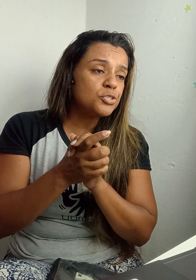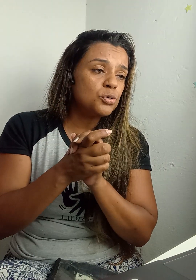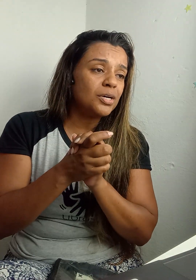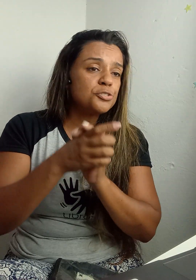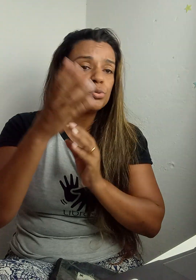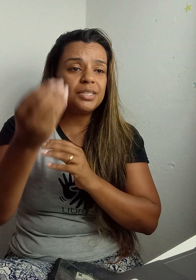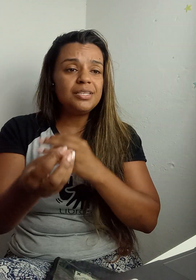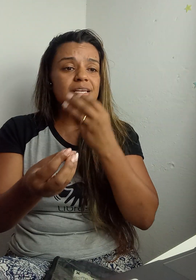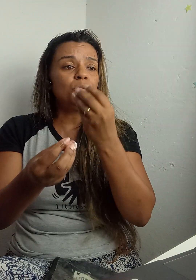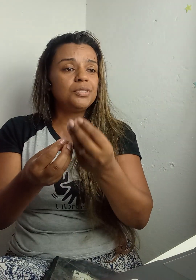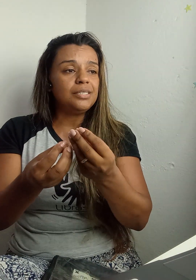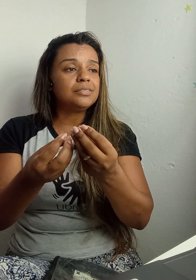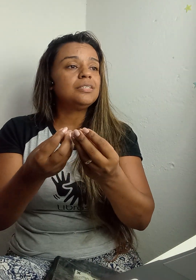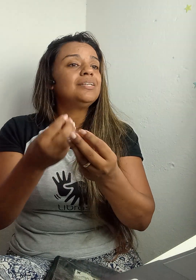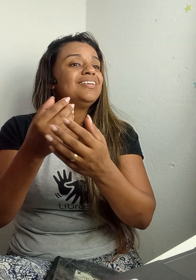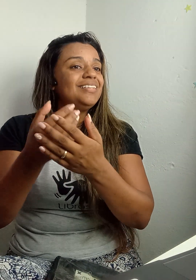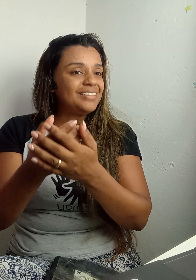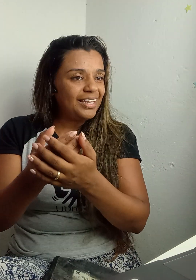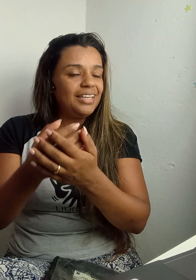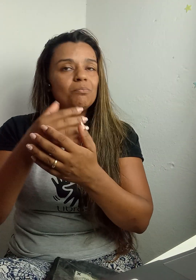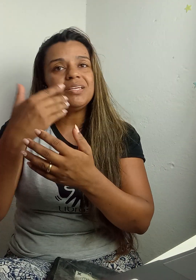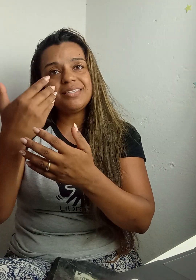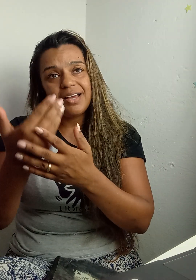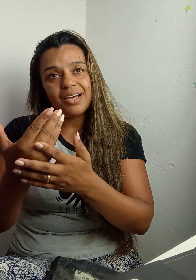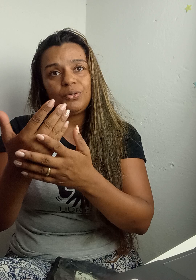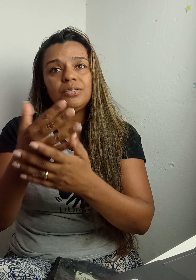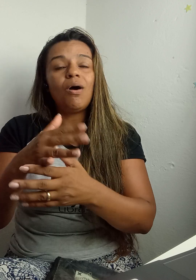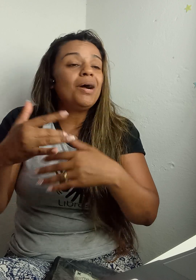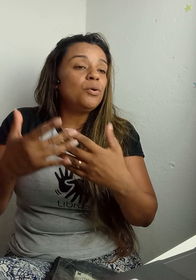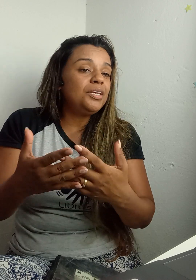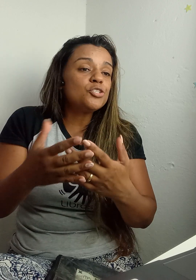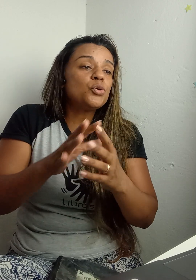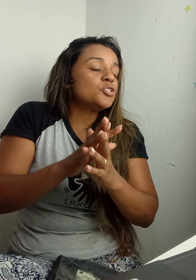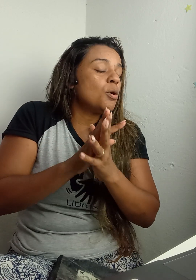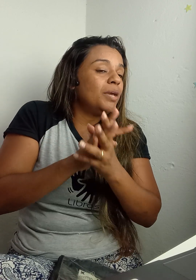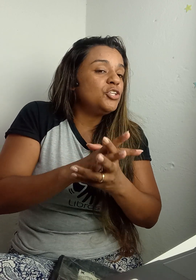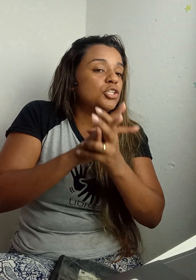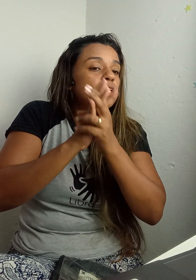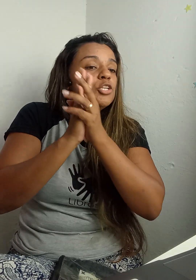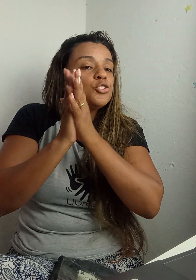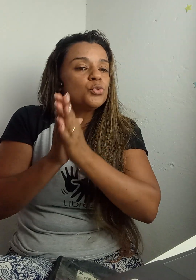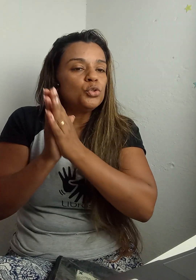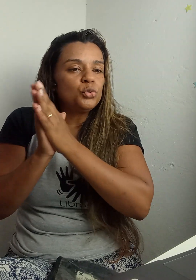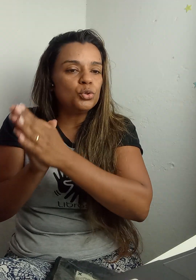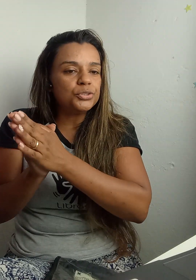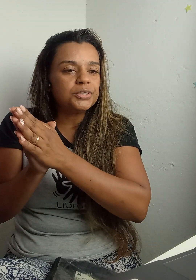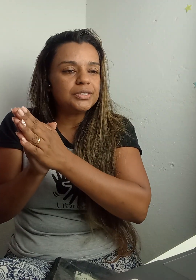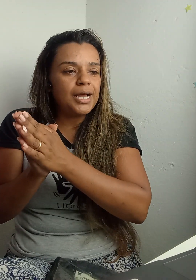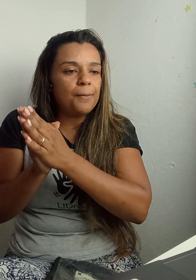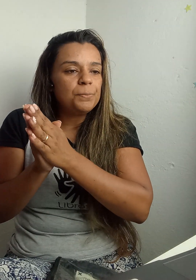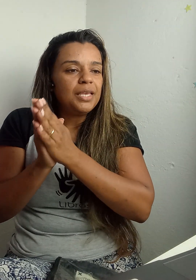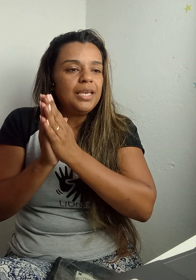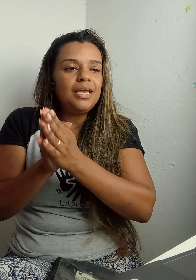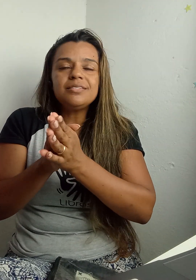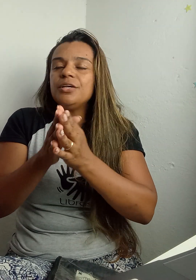só, a surdez e a mudez. Tem, mas é raro. Então a maioria só é somente surdos, tá? Eles não